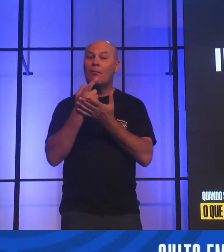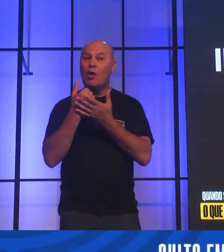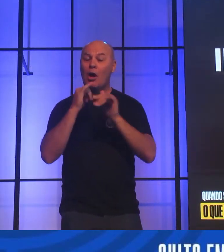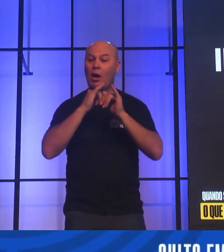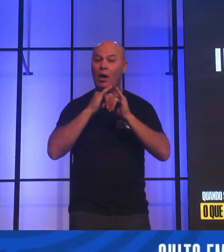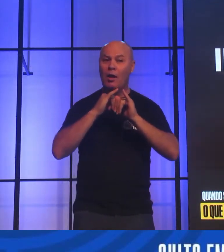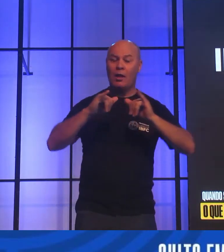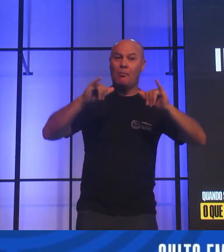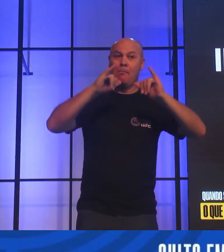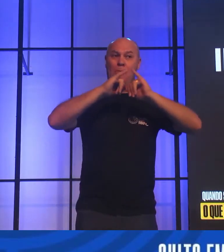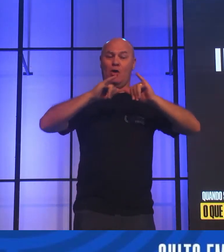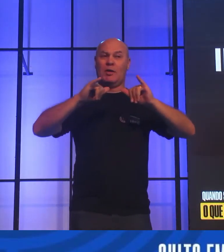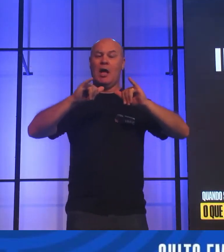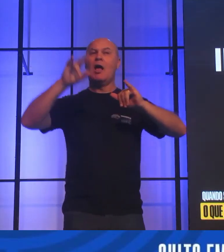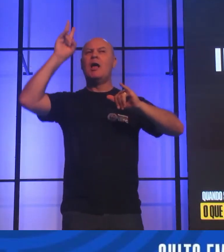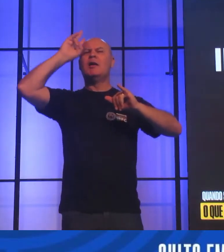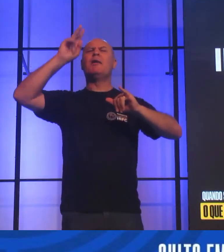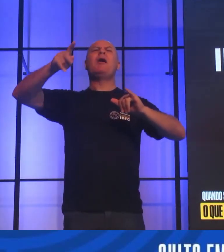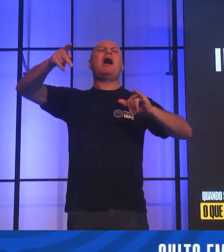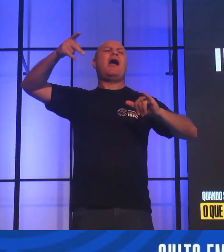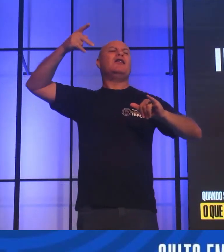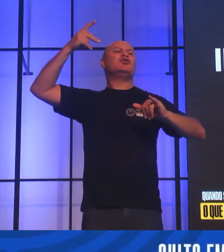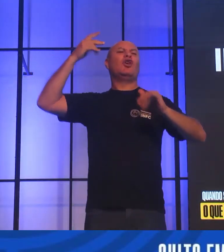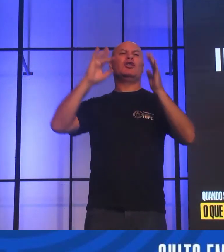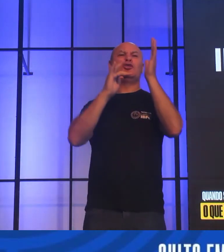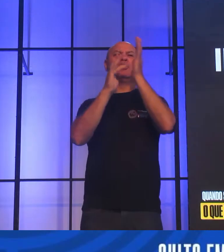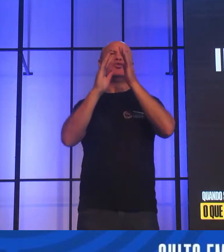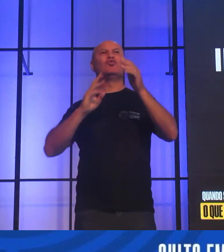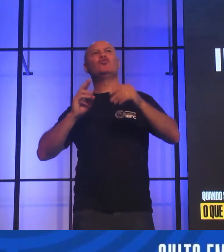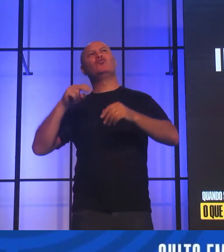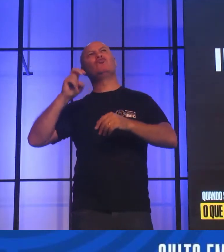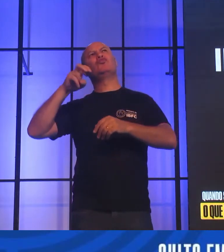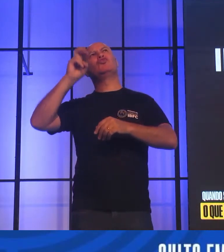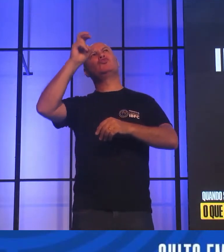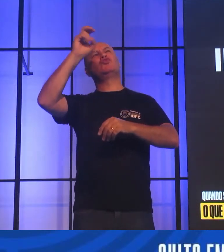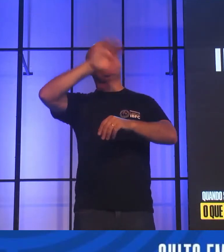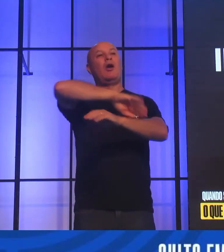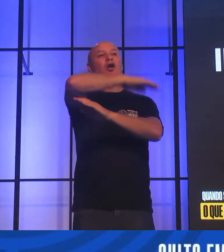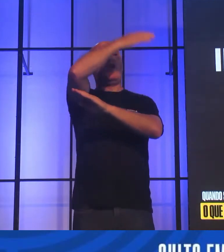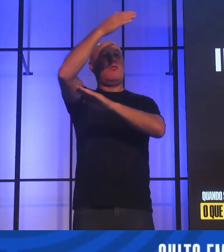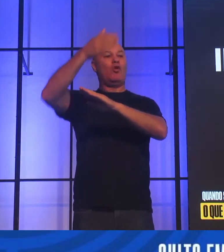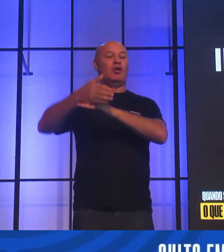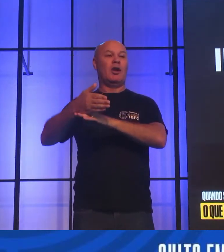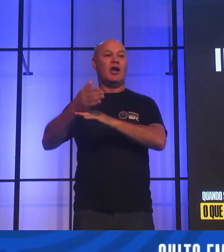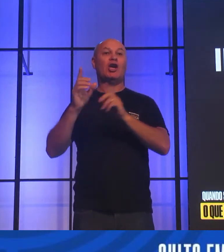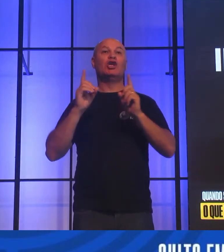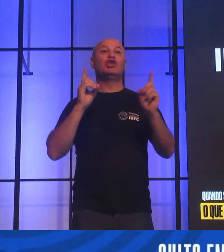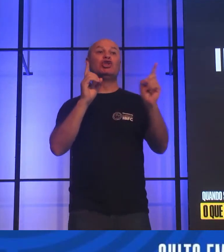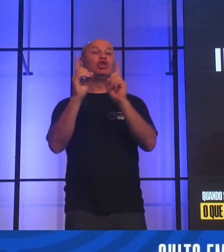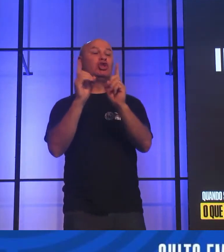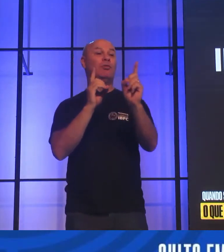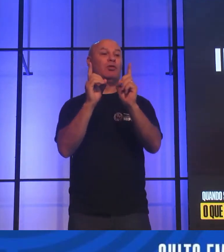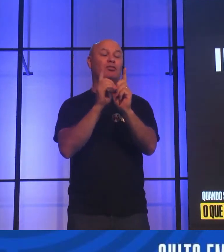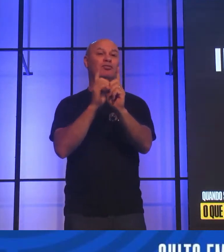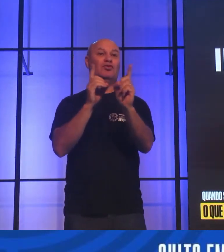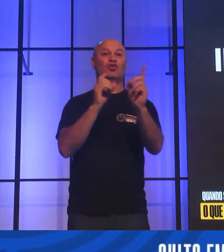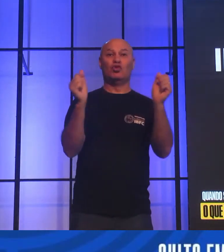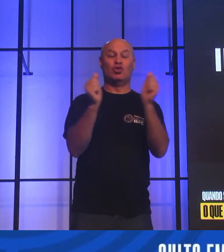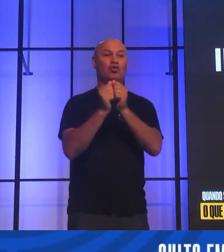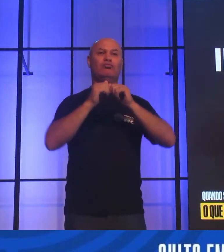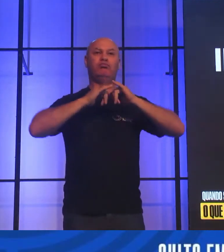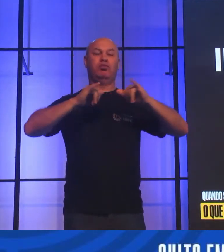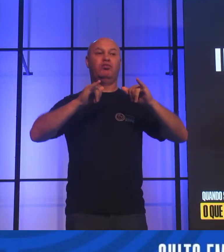principalmente no Sermão da Montanha, é que aqueles que dizem que são os seus seguidores aprendam